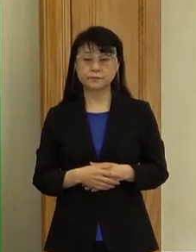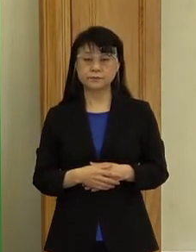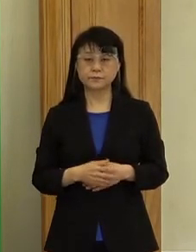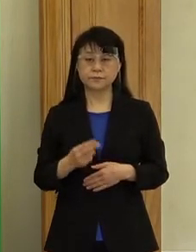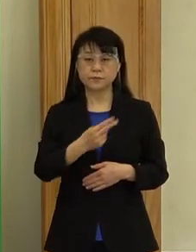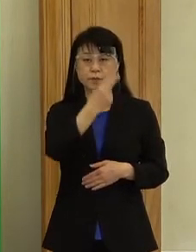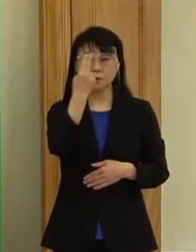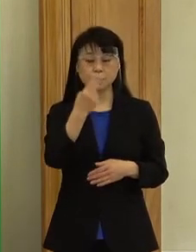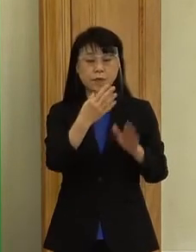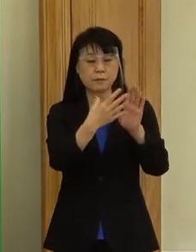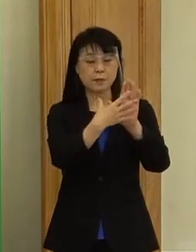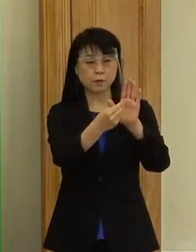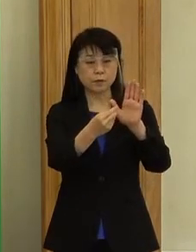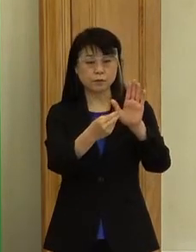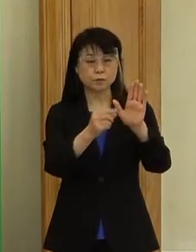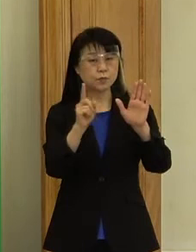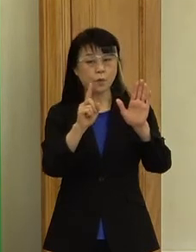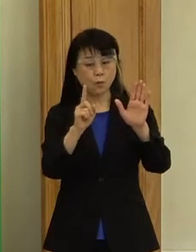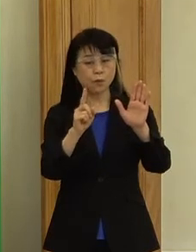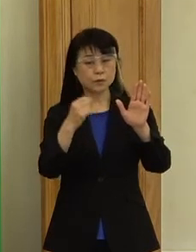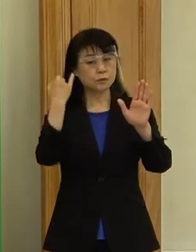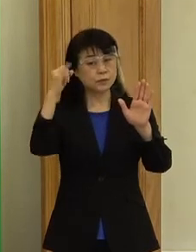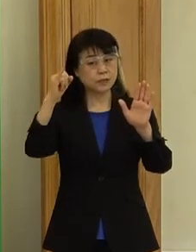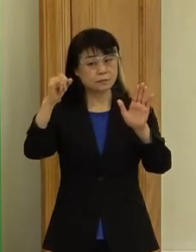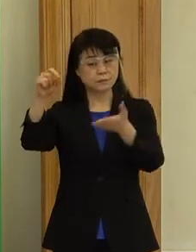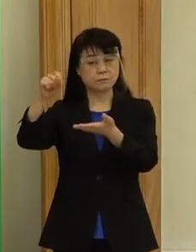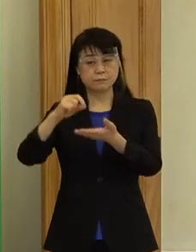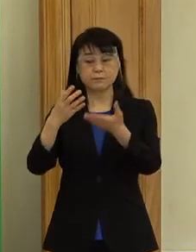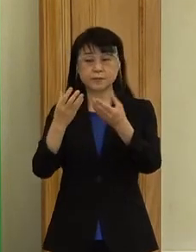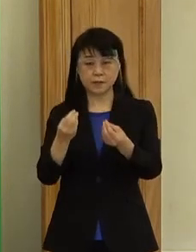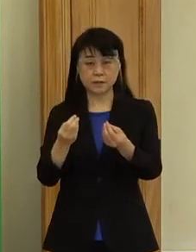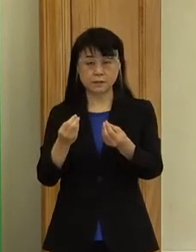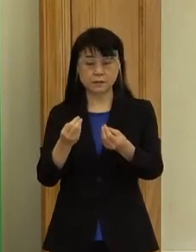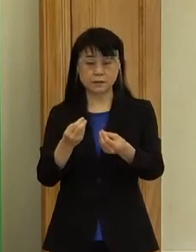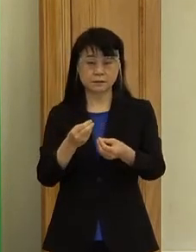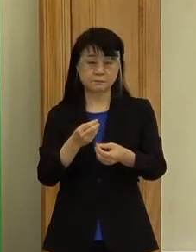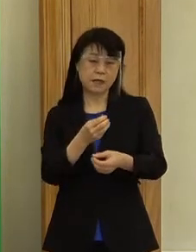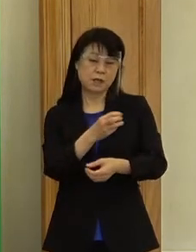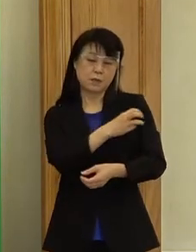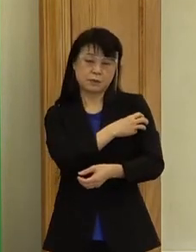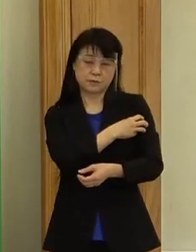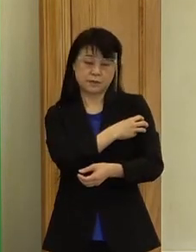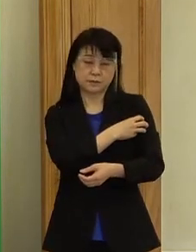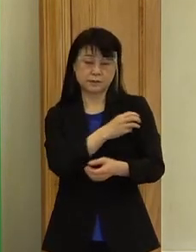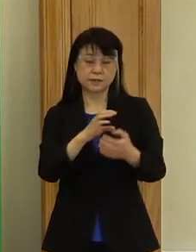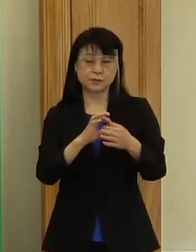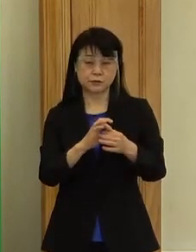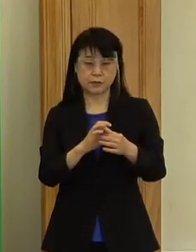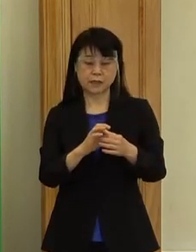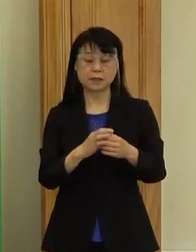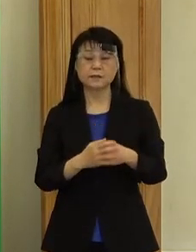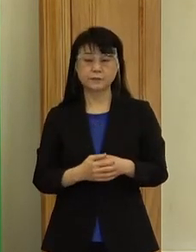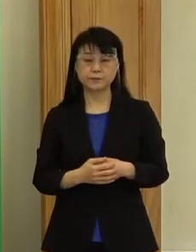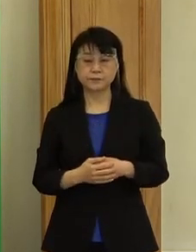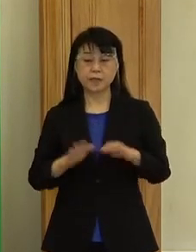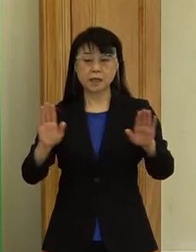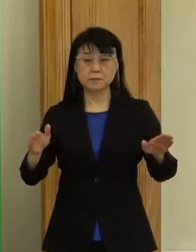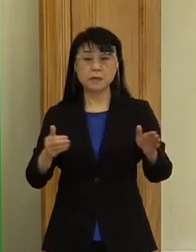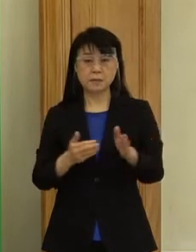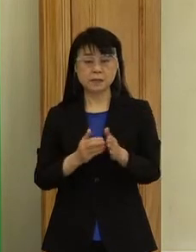富山モデルできないのかというご意見も昨日ありました。このワクチン接種に関してですね、これまでもですね、知事の判断